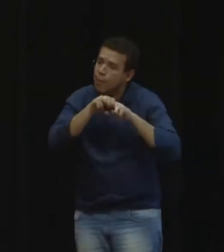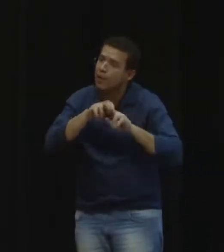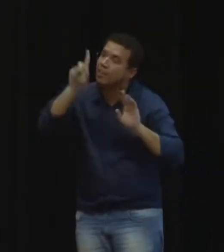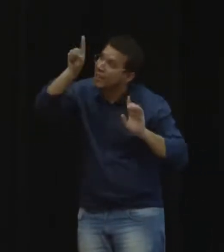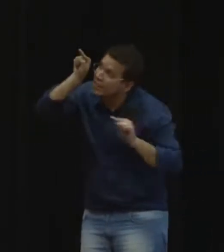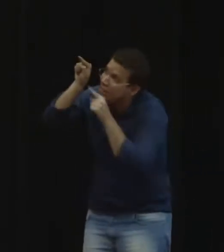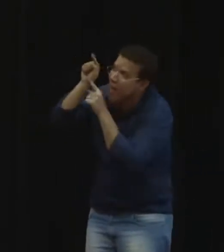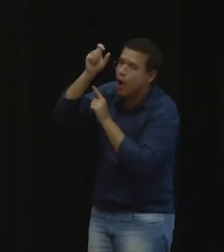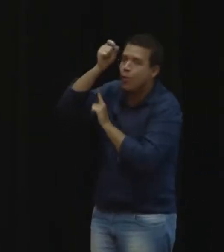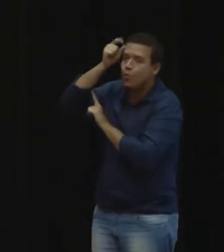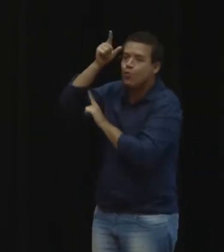apropriação cultural.